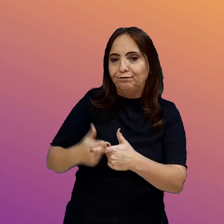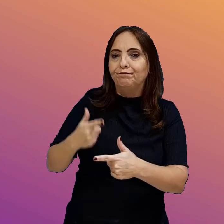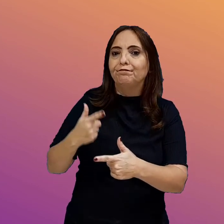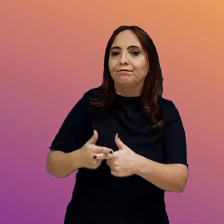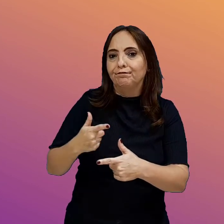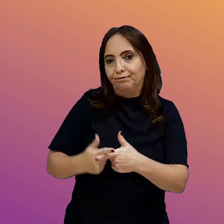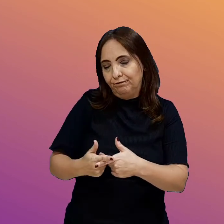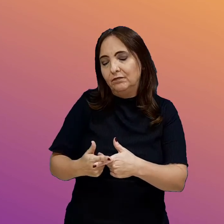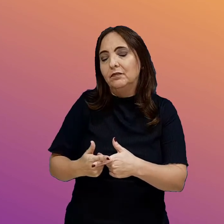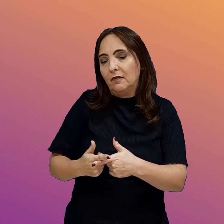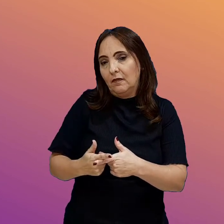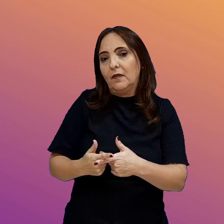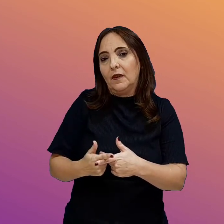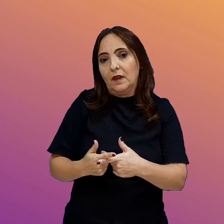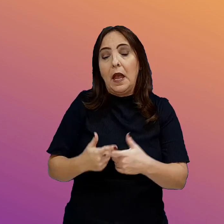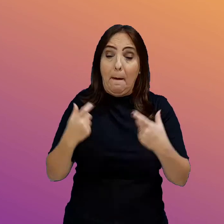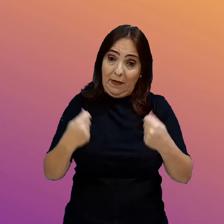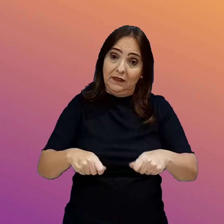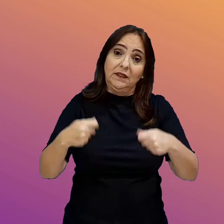postura,